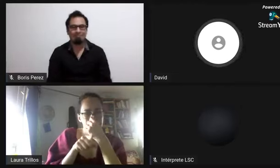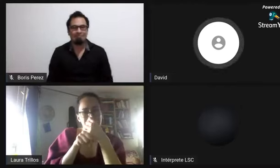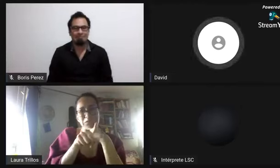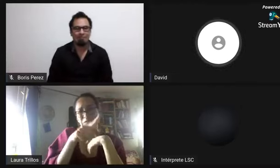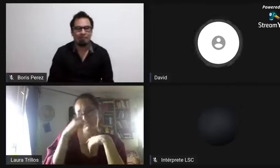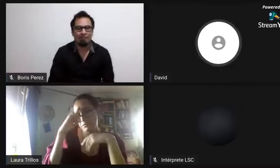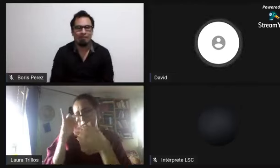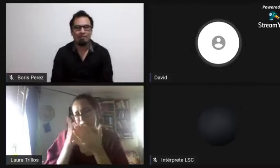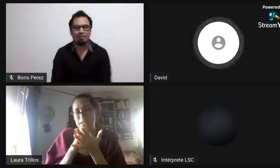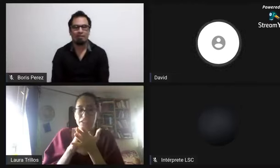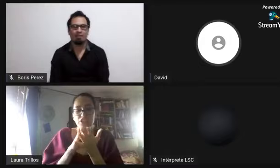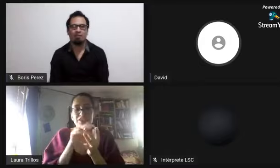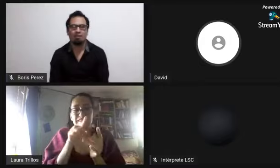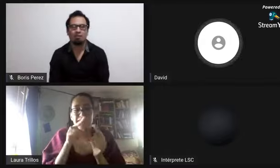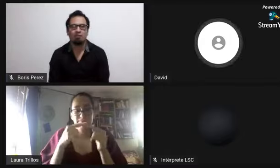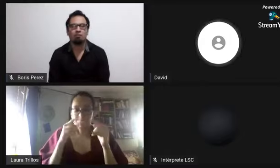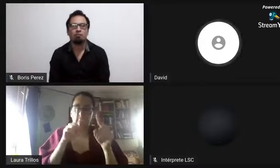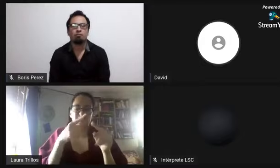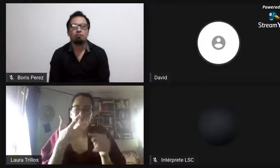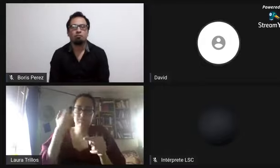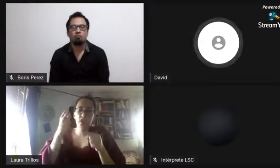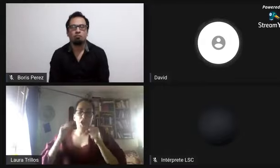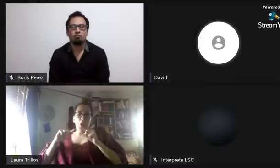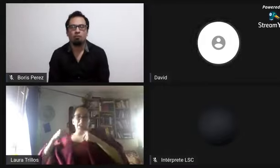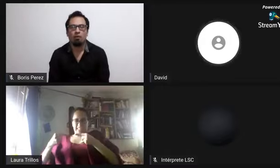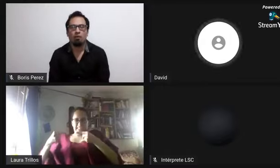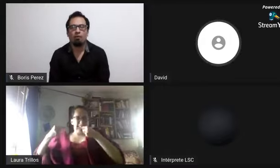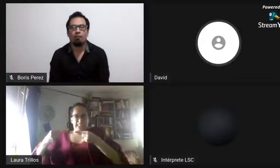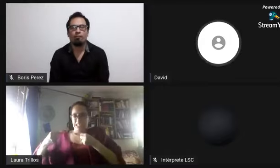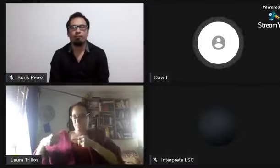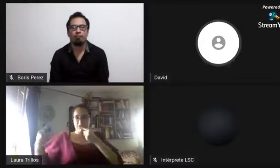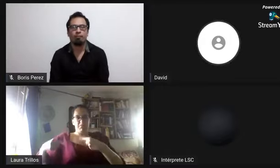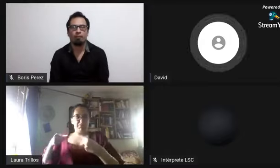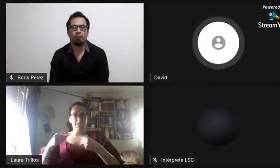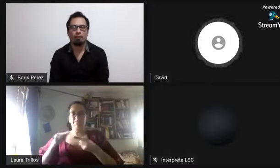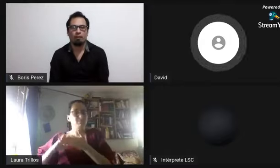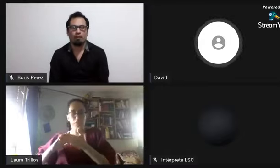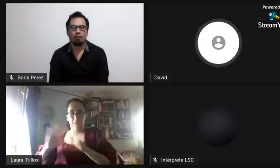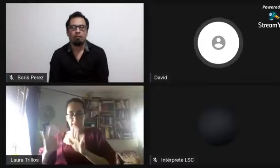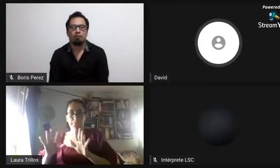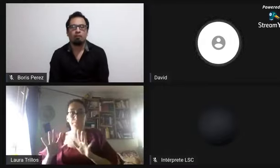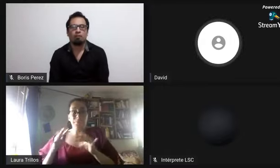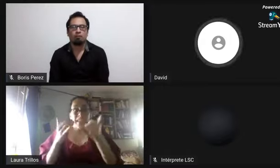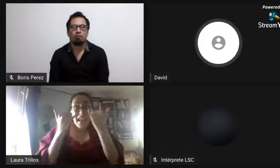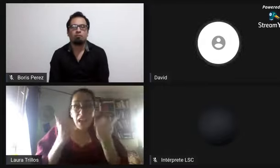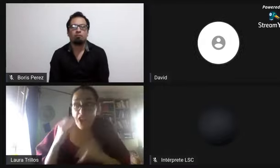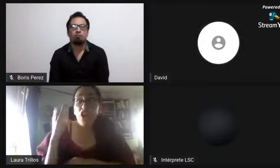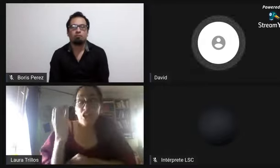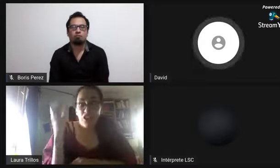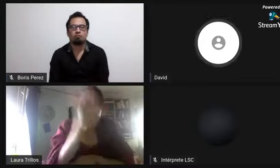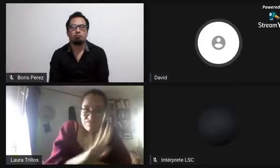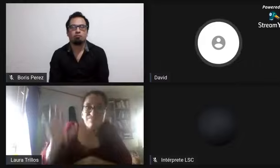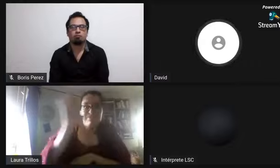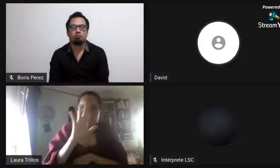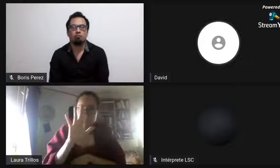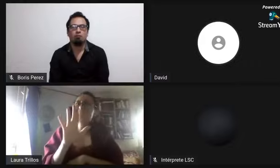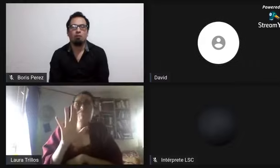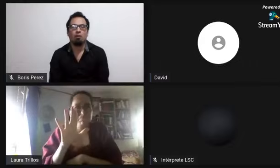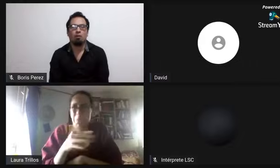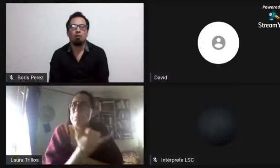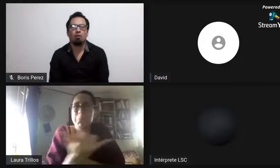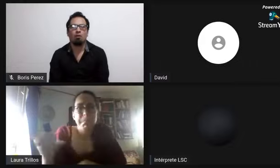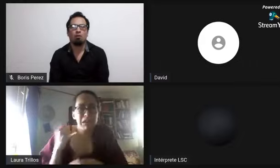de esas discrepancias de los movimientos políticos, cuando se empieza a gestar esas malas formas para estas